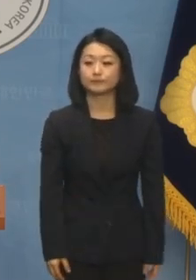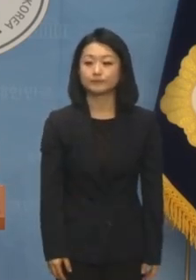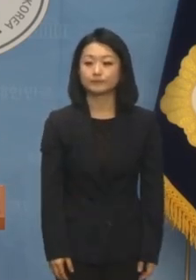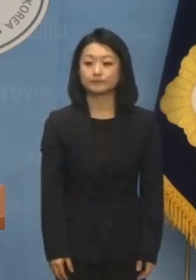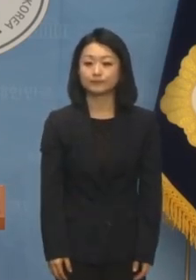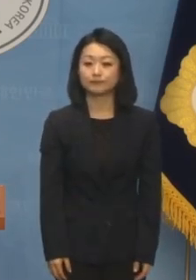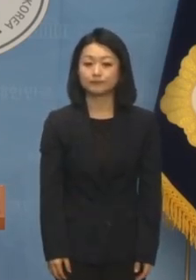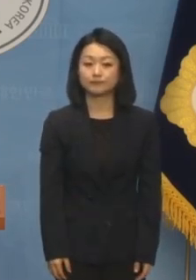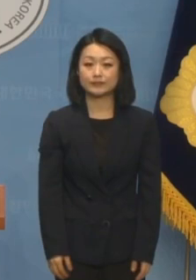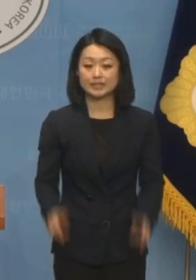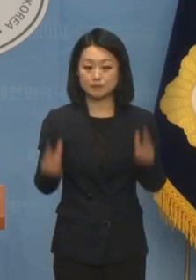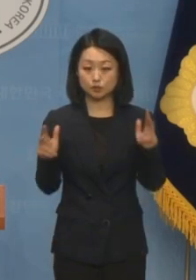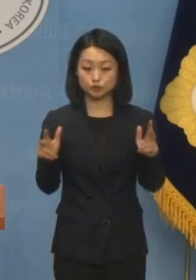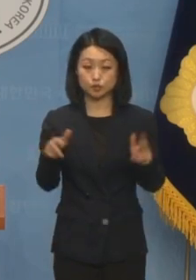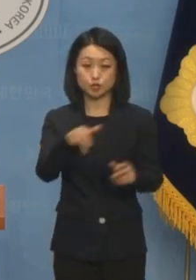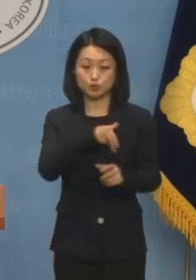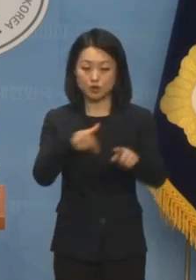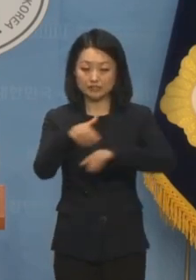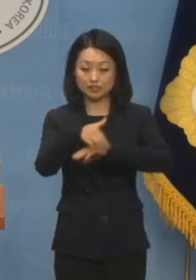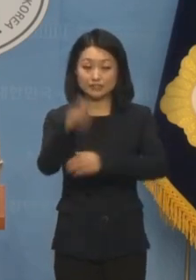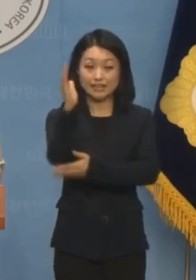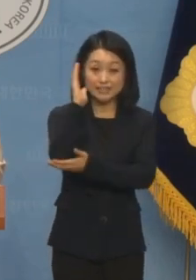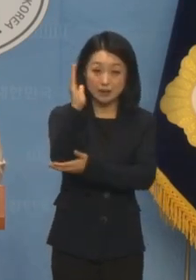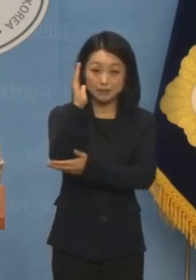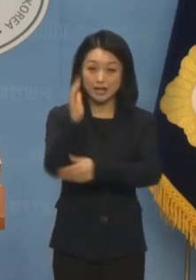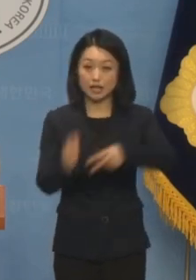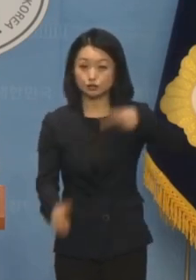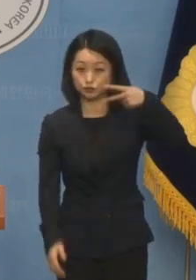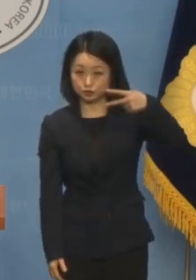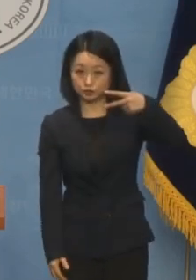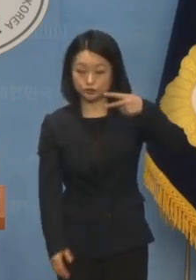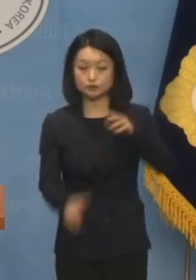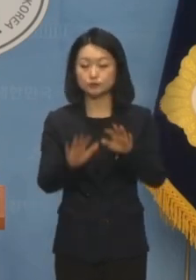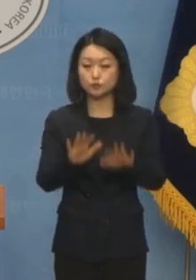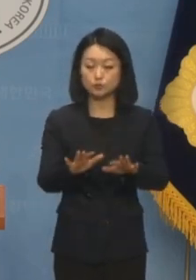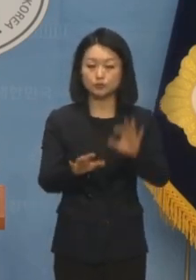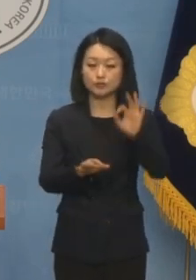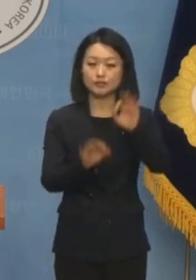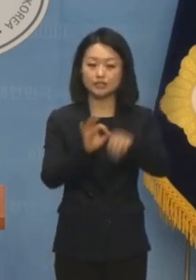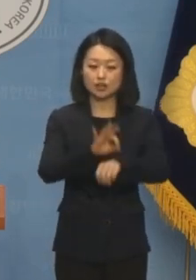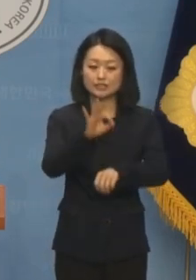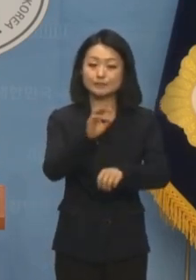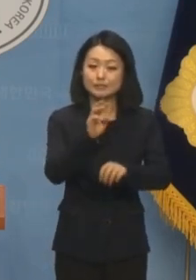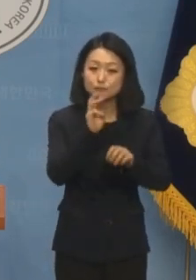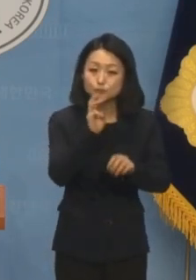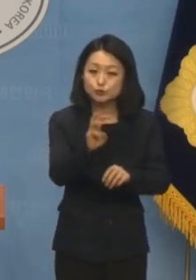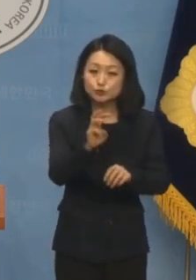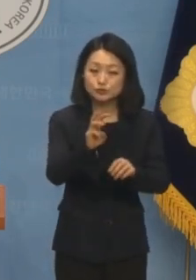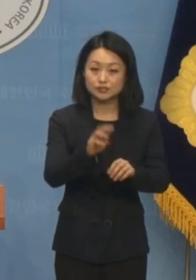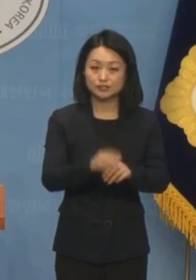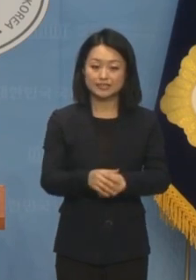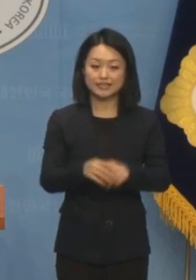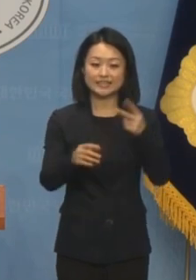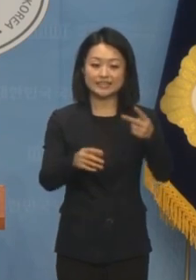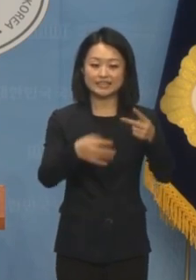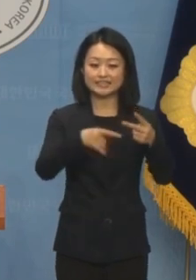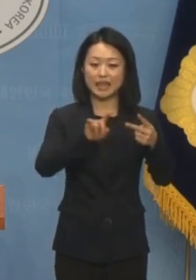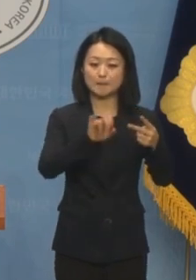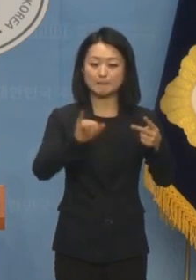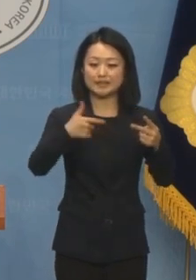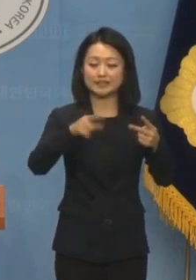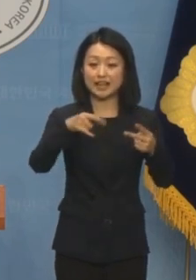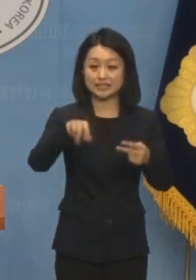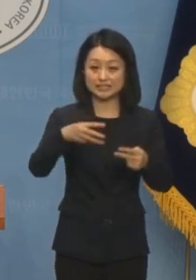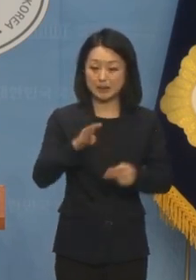이번 주 의원실 정책 세미나는 모두 두건입니다 오늘 10시 30분 의원회관 제 2세미나 시에서